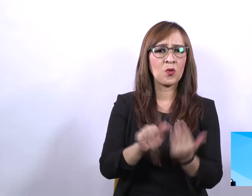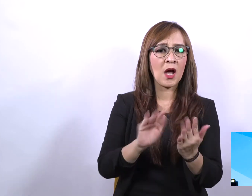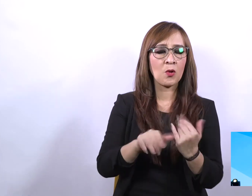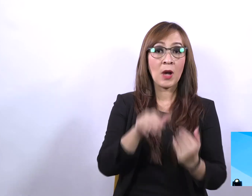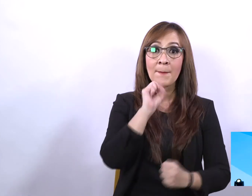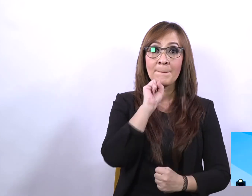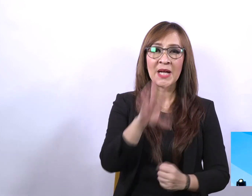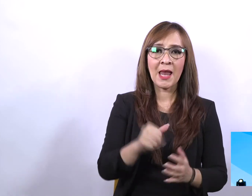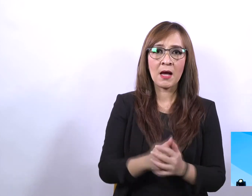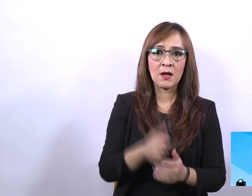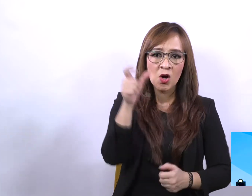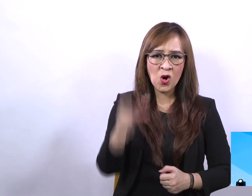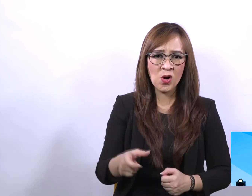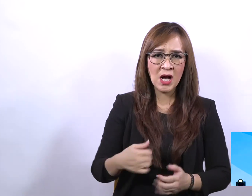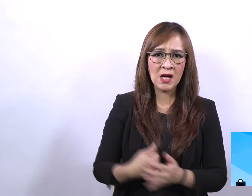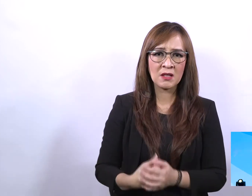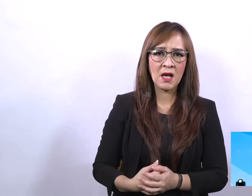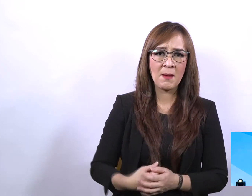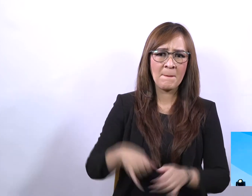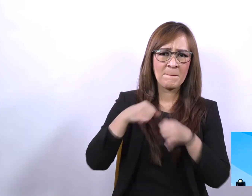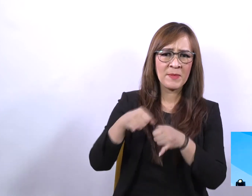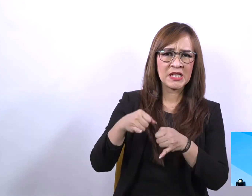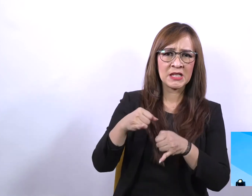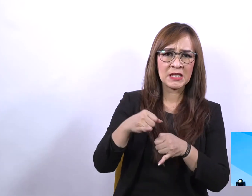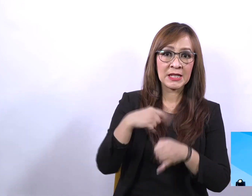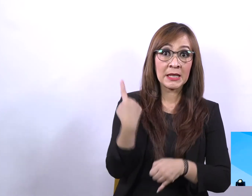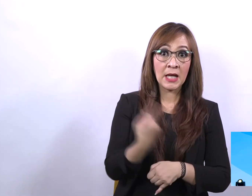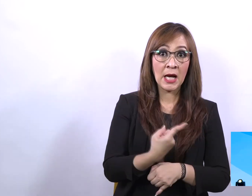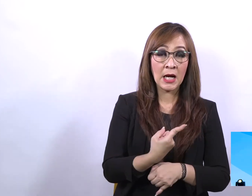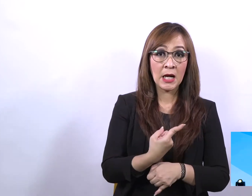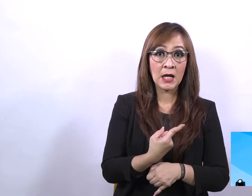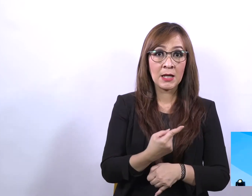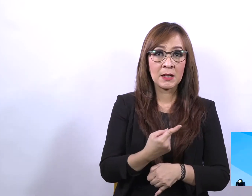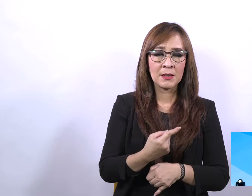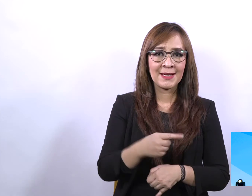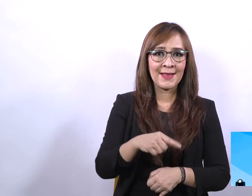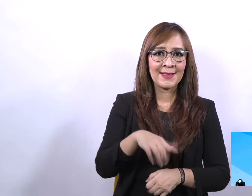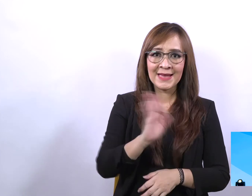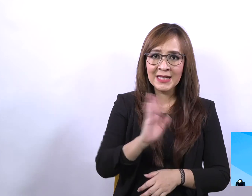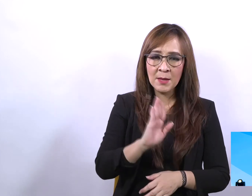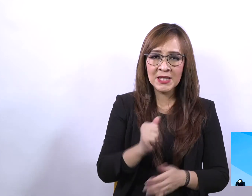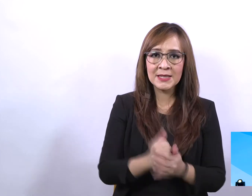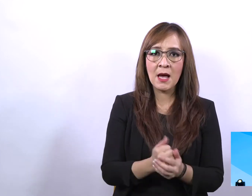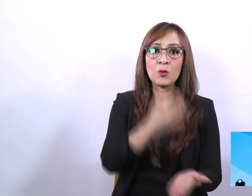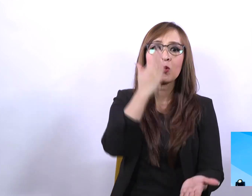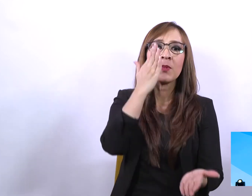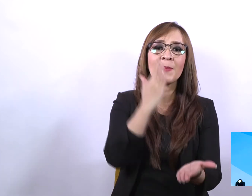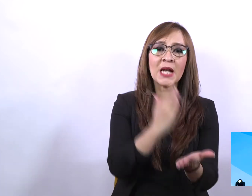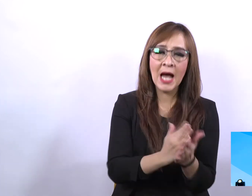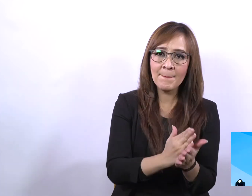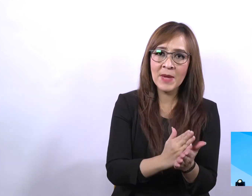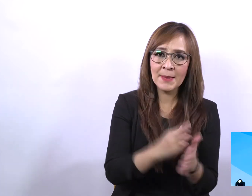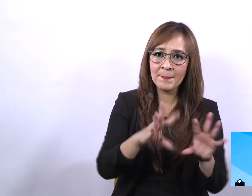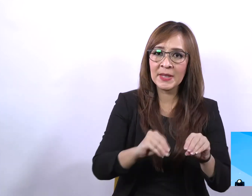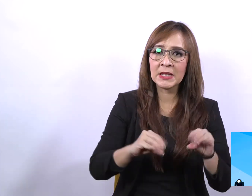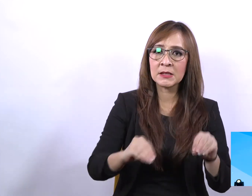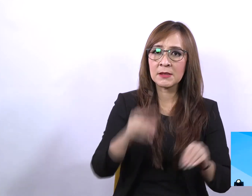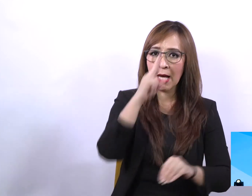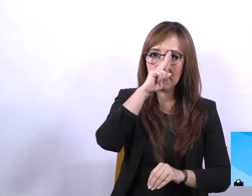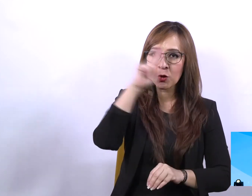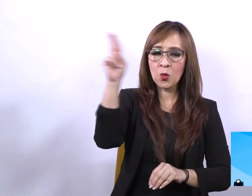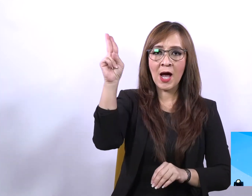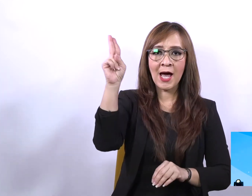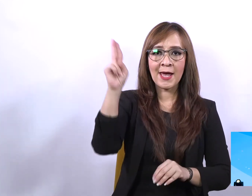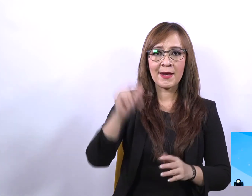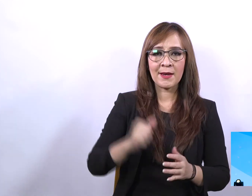bilang haters tidak bisa menghambat pekerjaan tuhan Hai haters hanya memperbanyak orang-orang masuk neraka selesai